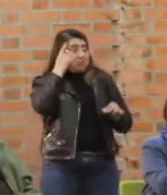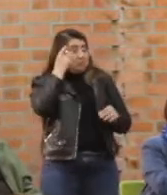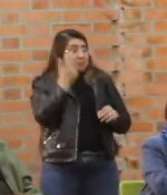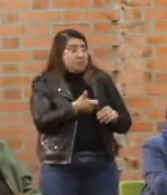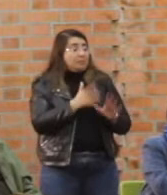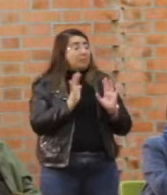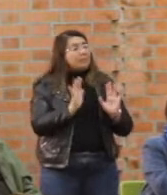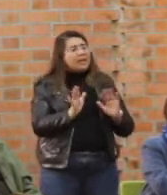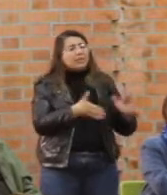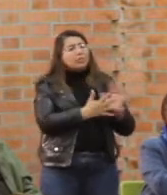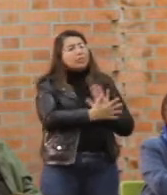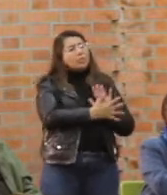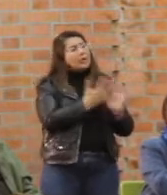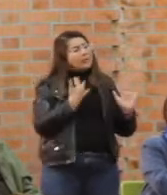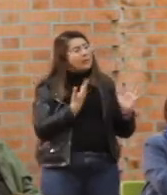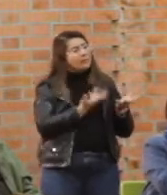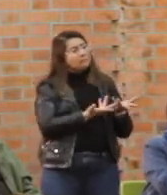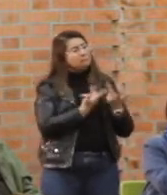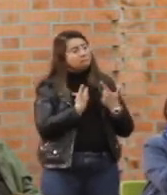cuéntanos